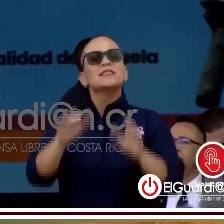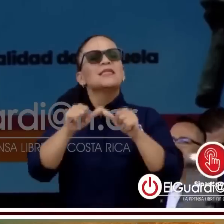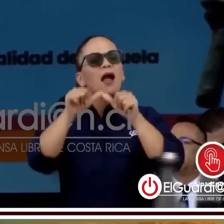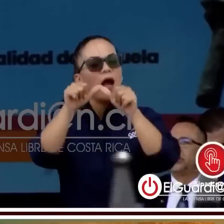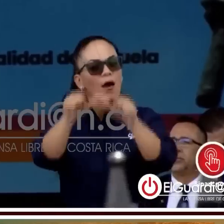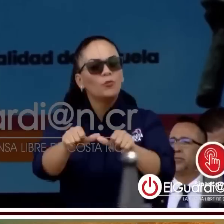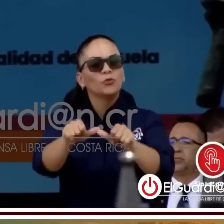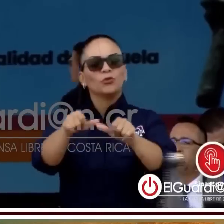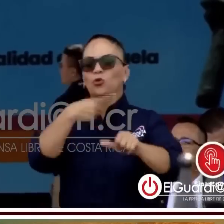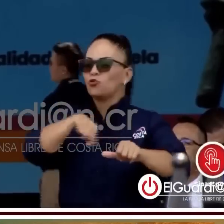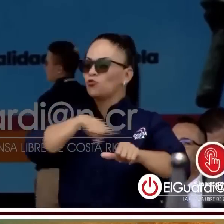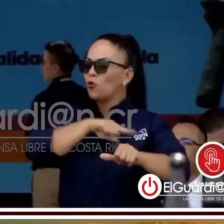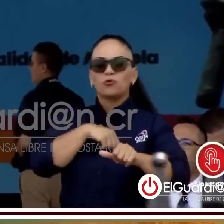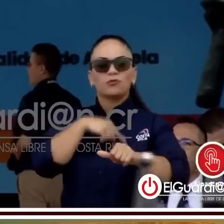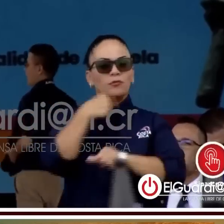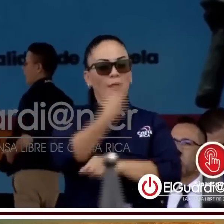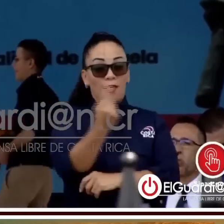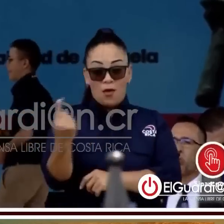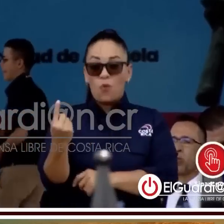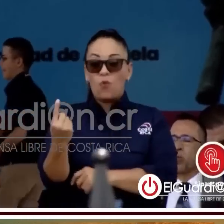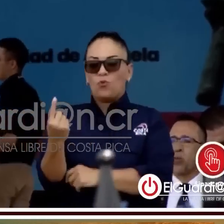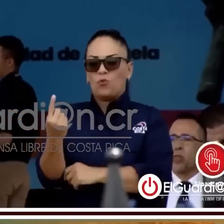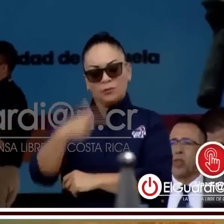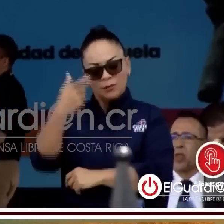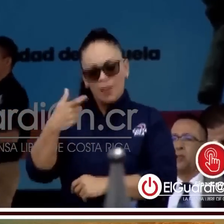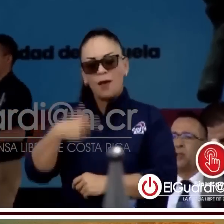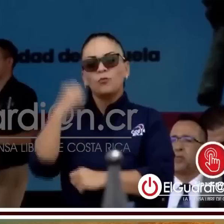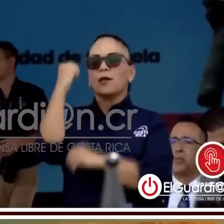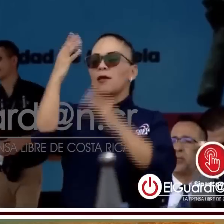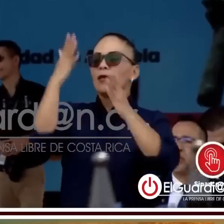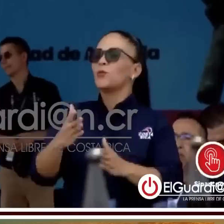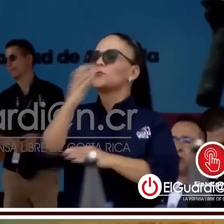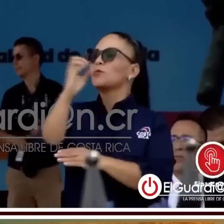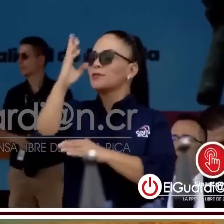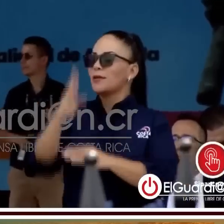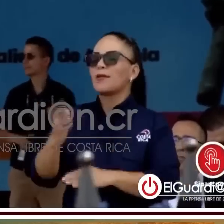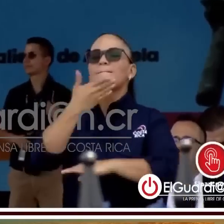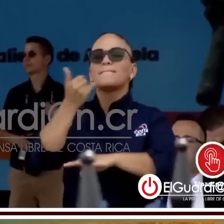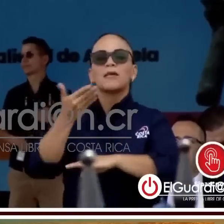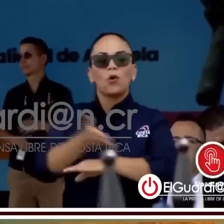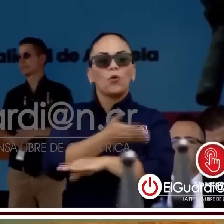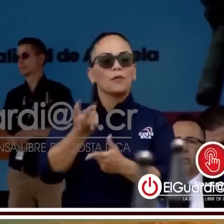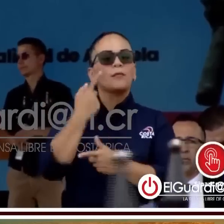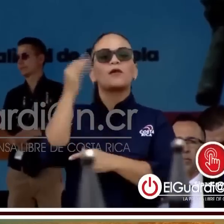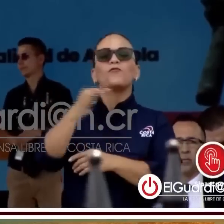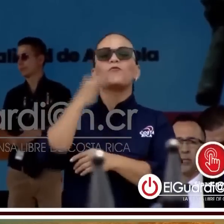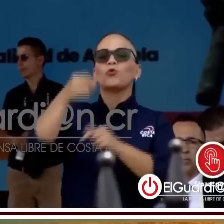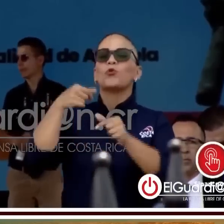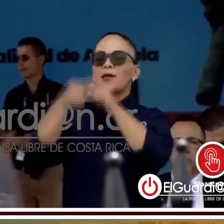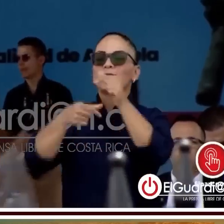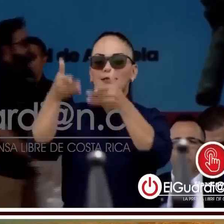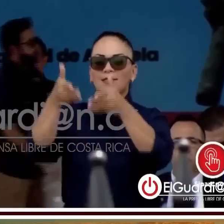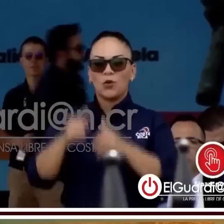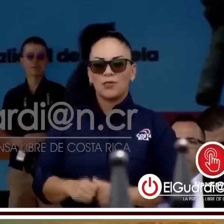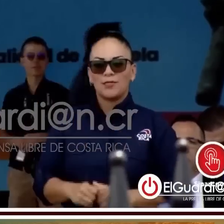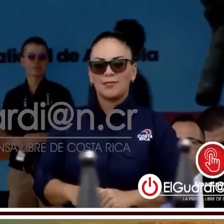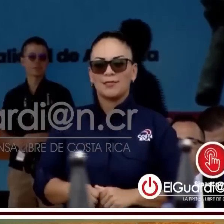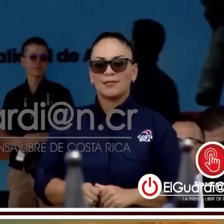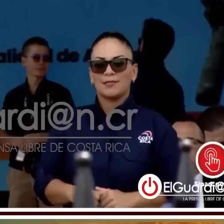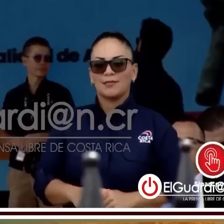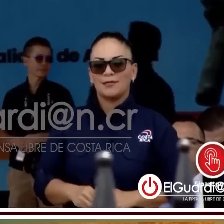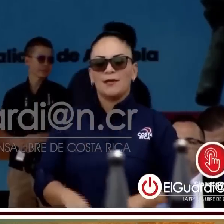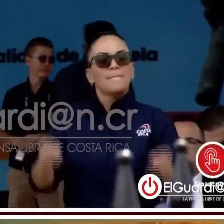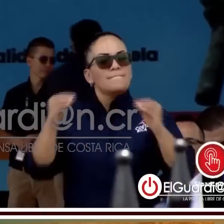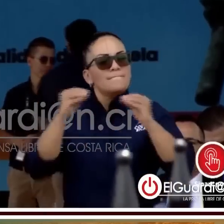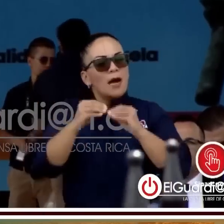Sigamos, seamos cada uno de nosotros héroes de una Costa Rica mejor para las futuras generaciones,